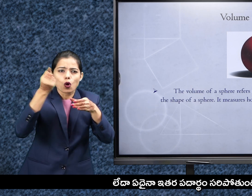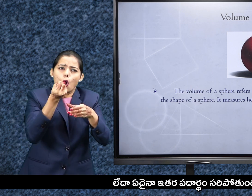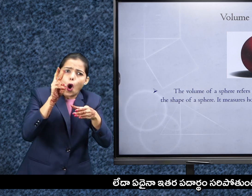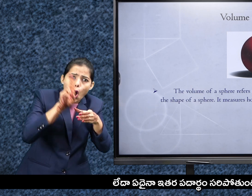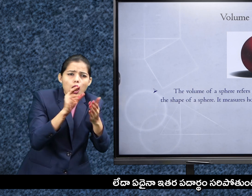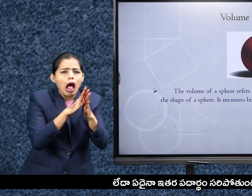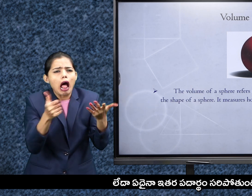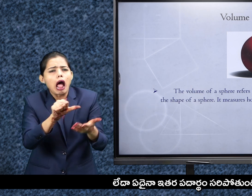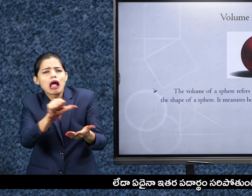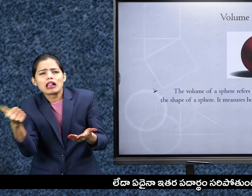పదార్థం సరిపోతుందో కొలవటం లాంటిది.